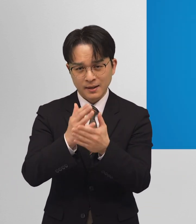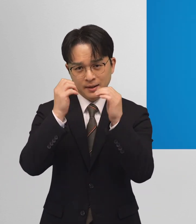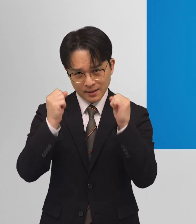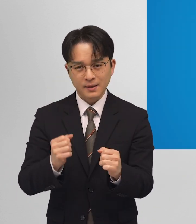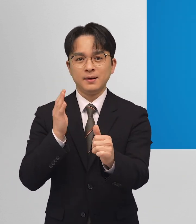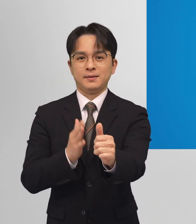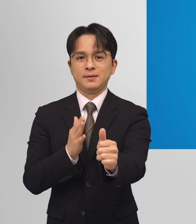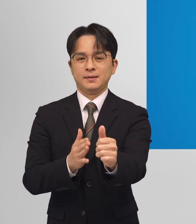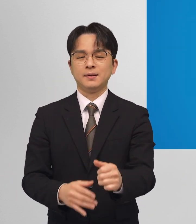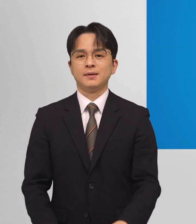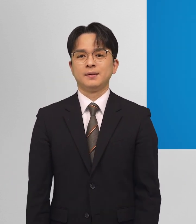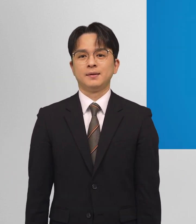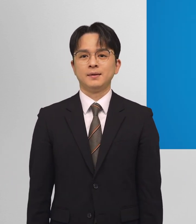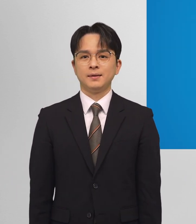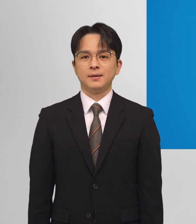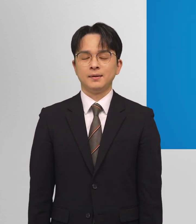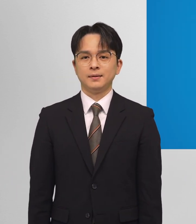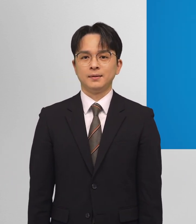요청드립니다.